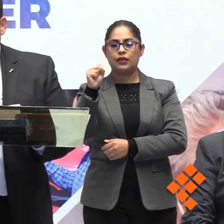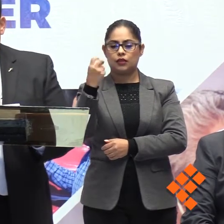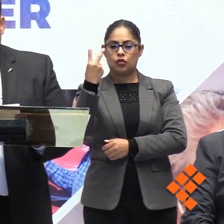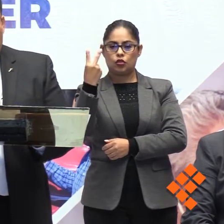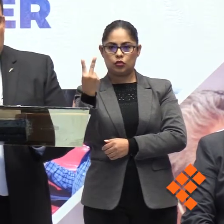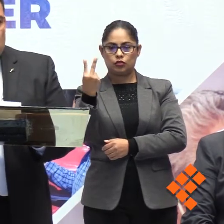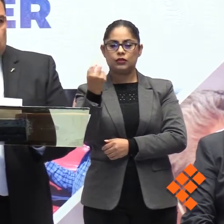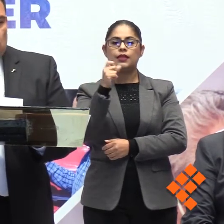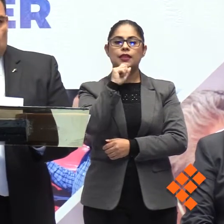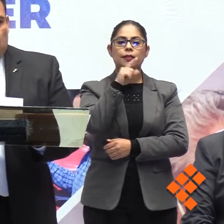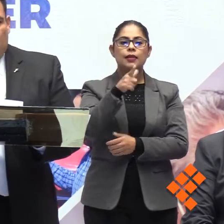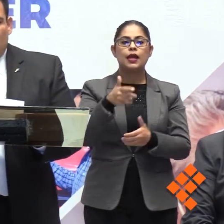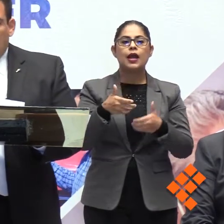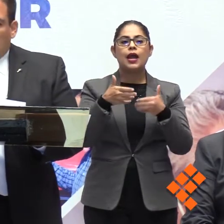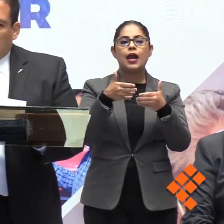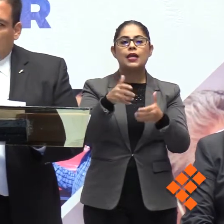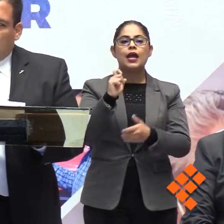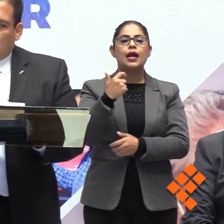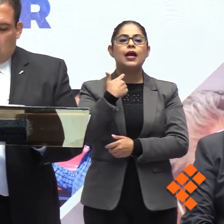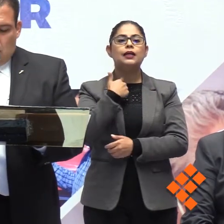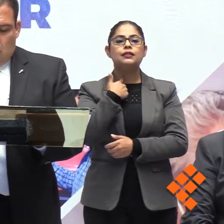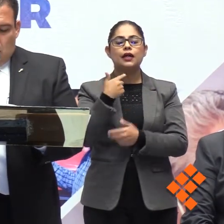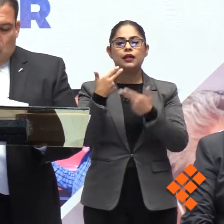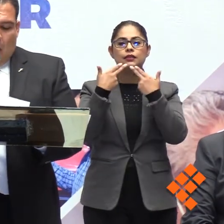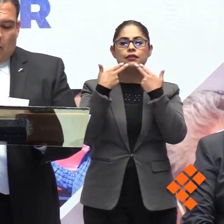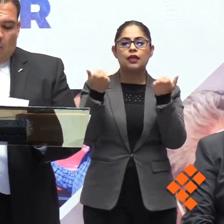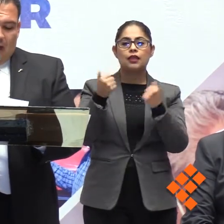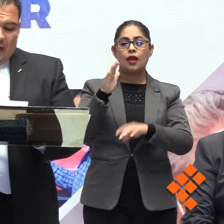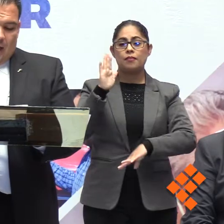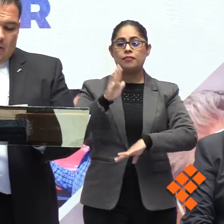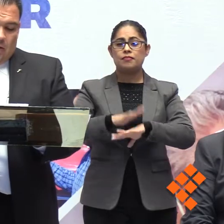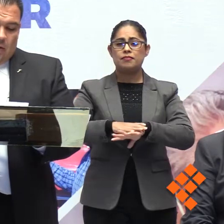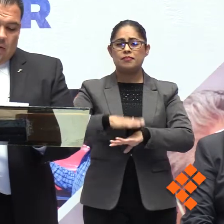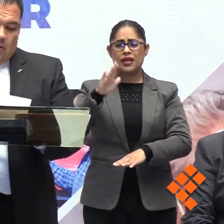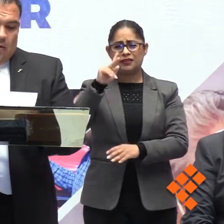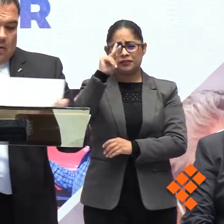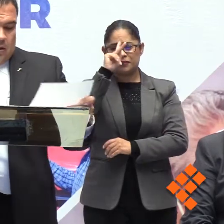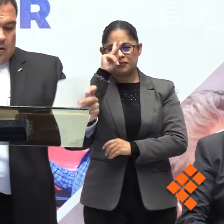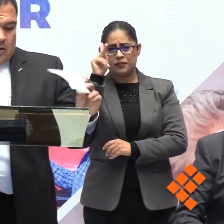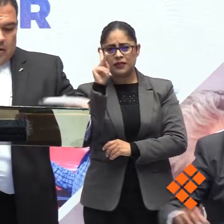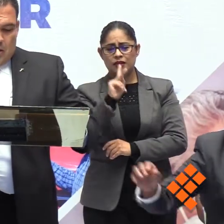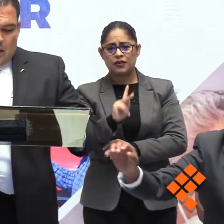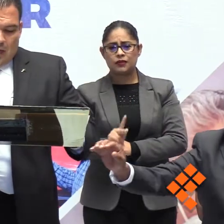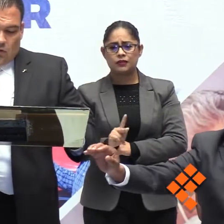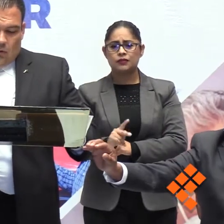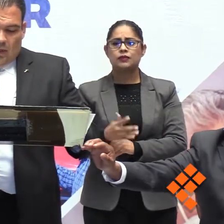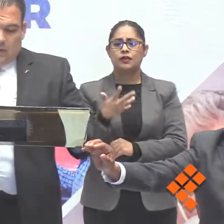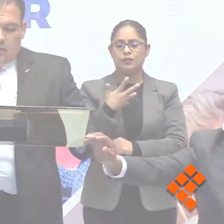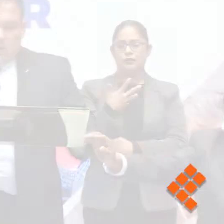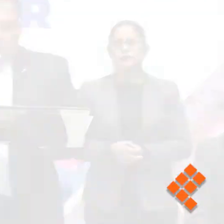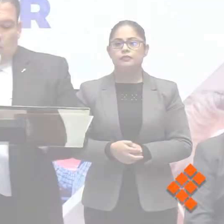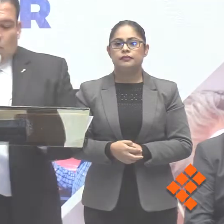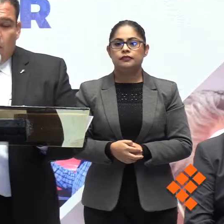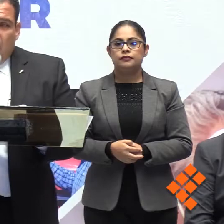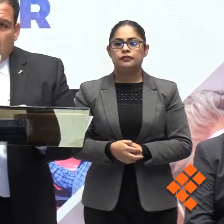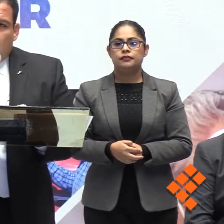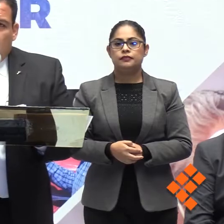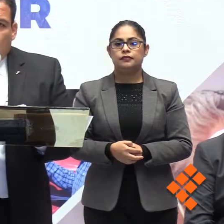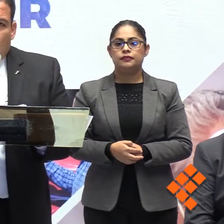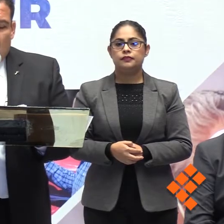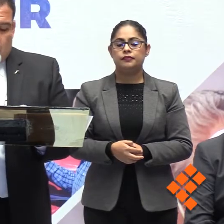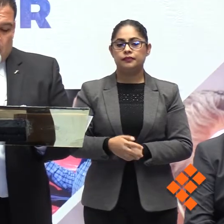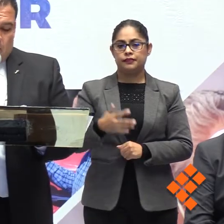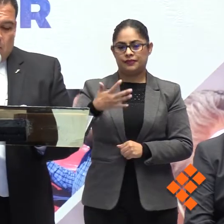Guadalupe, son los que más encontramos anomalía en las obras. Un